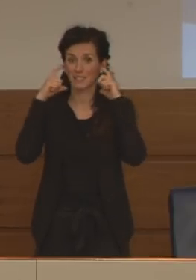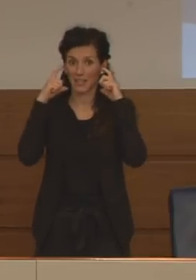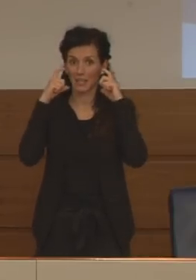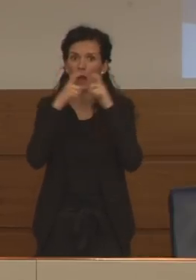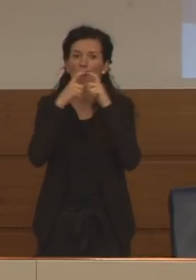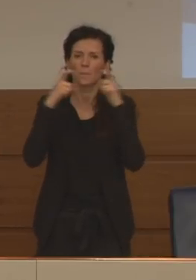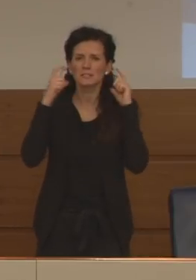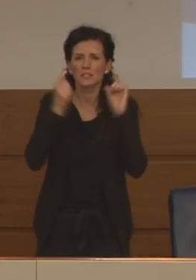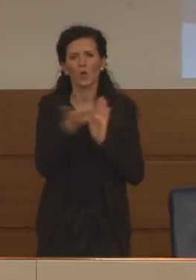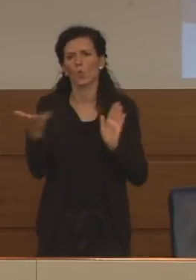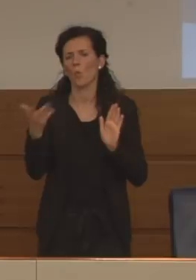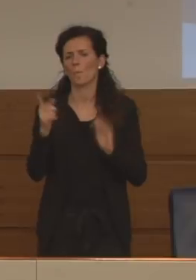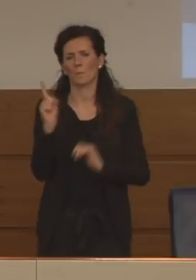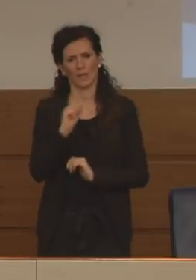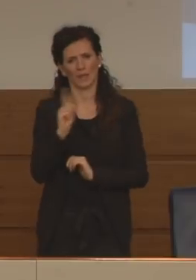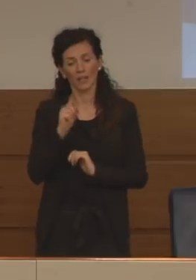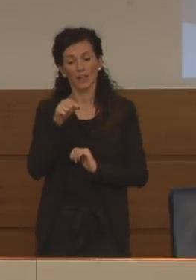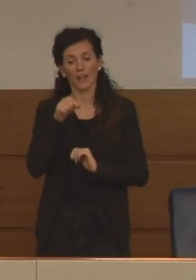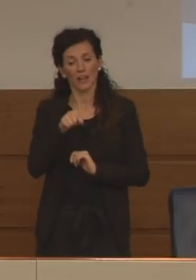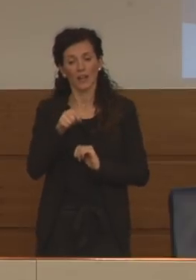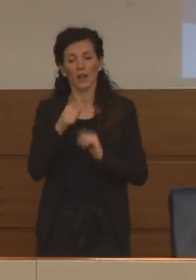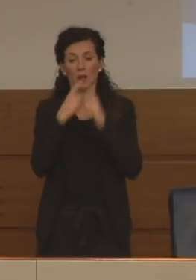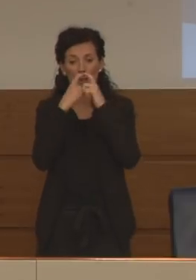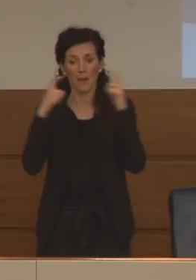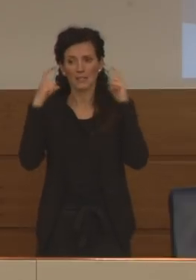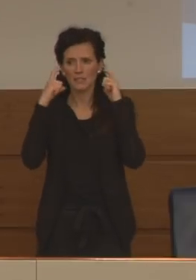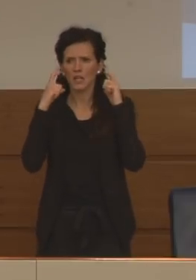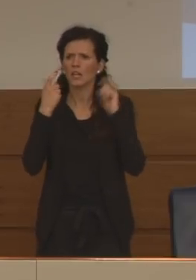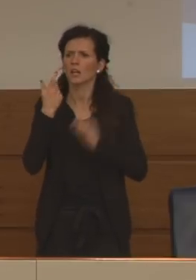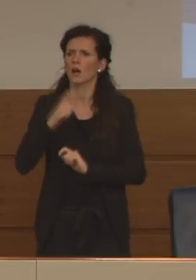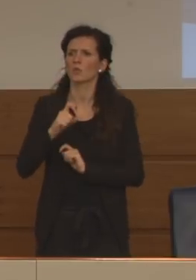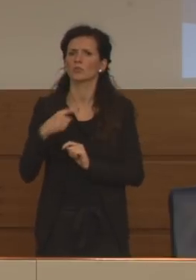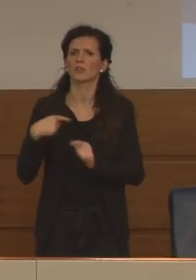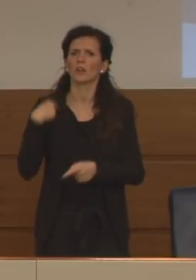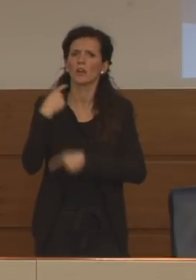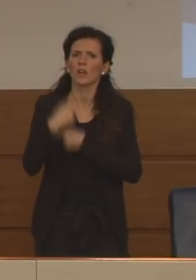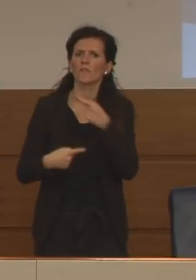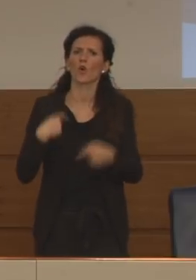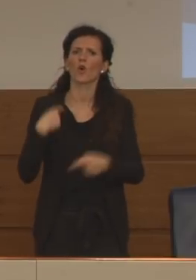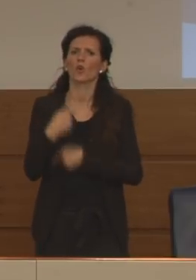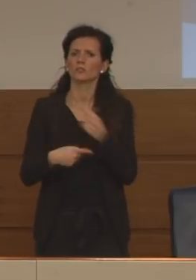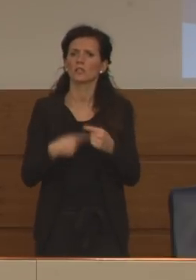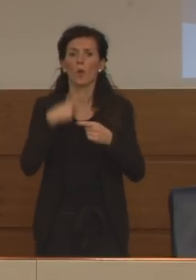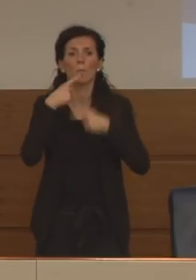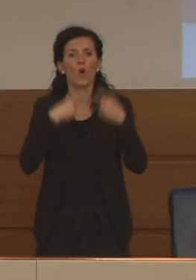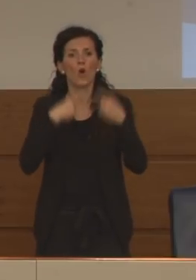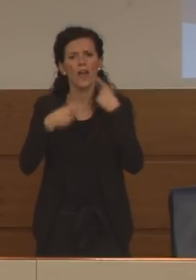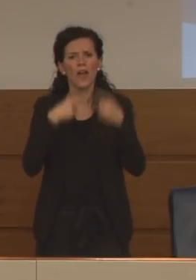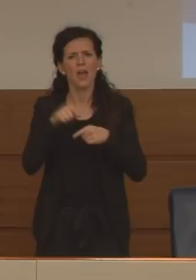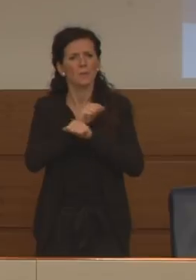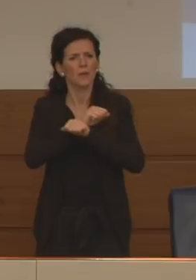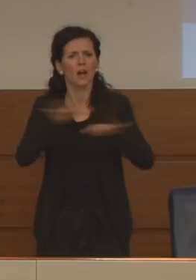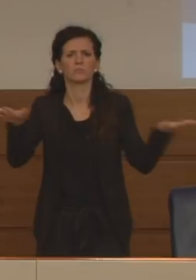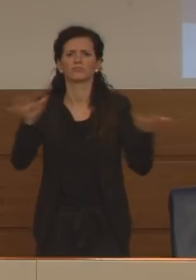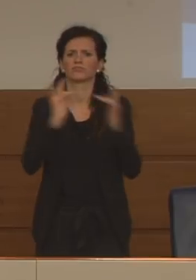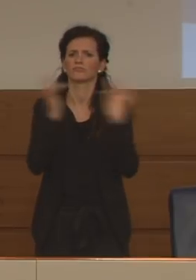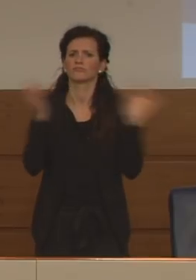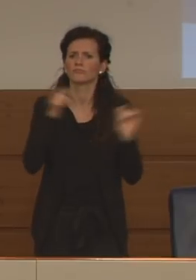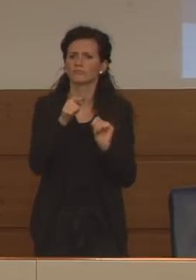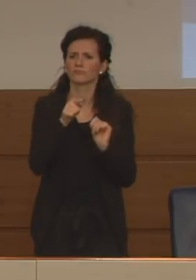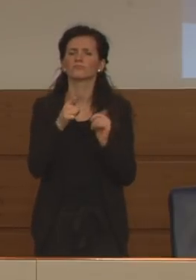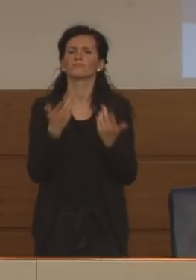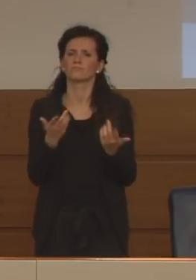di questa polemica in qualche modo si è generata anche sui social sulle